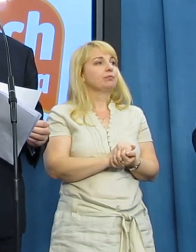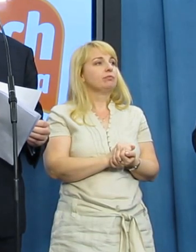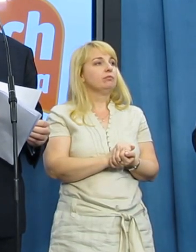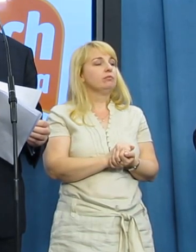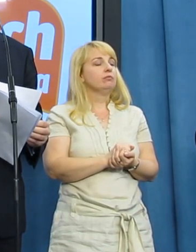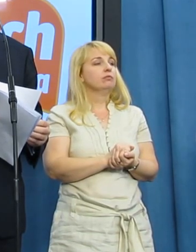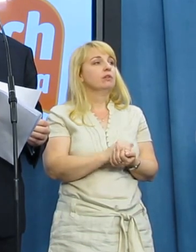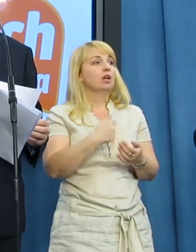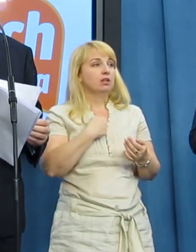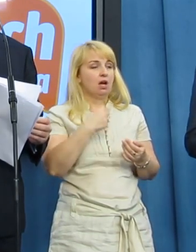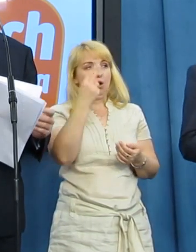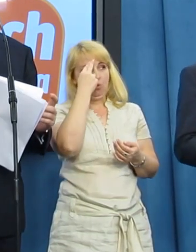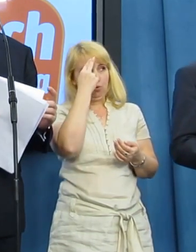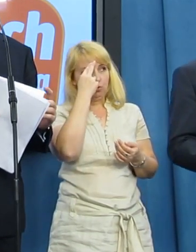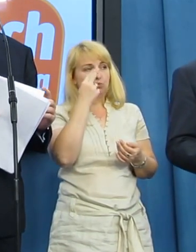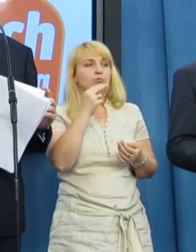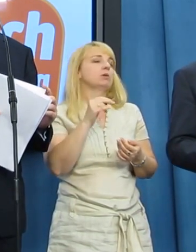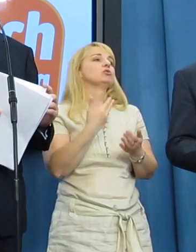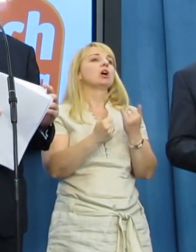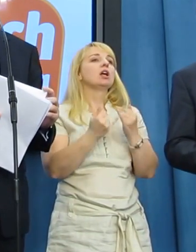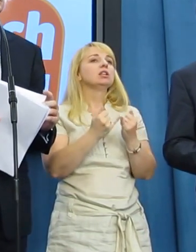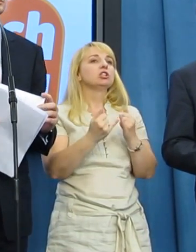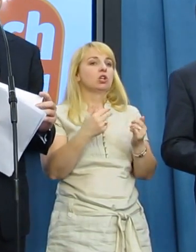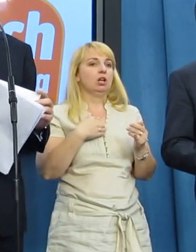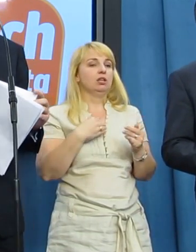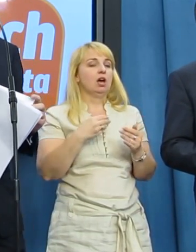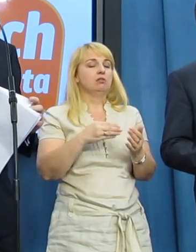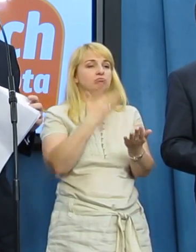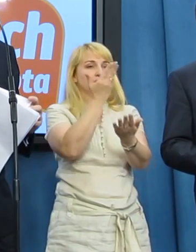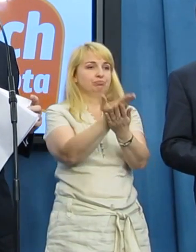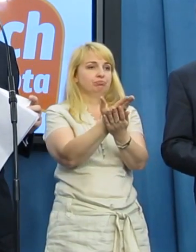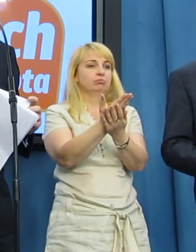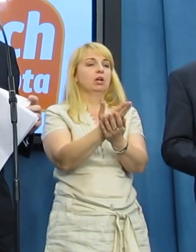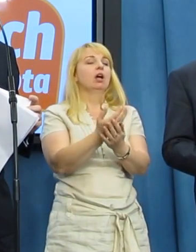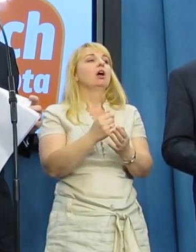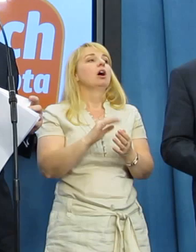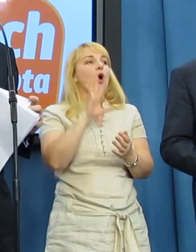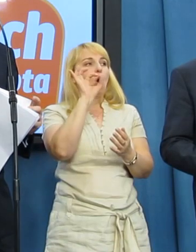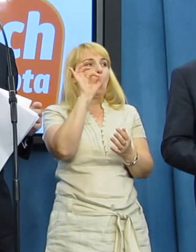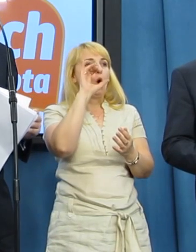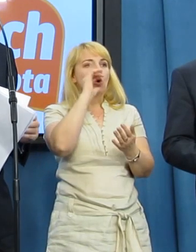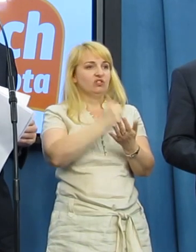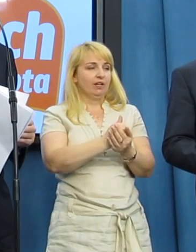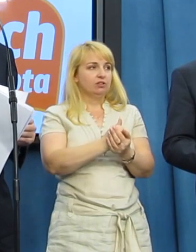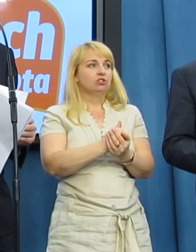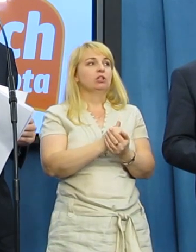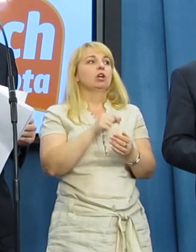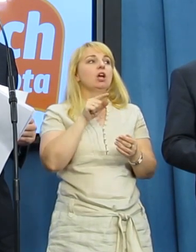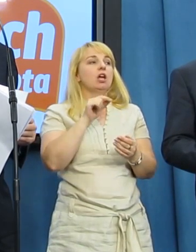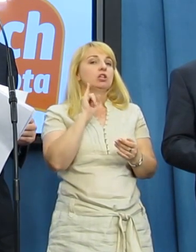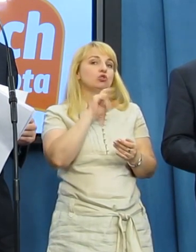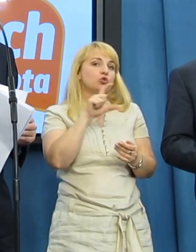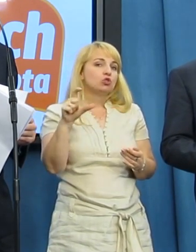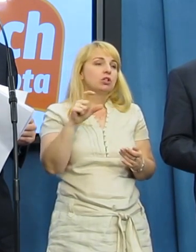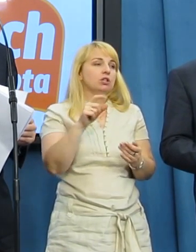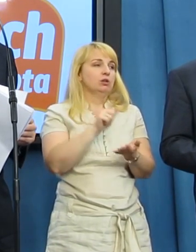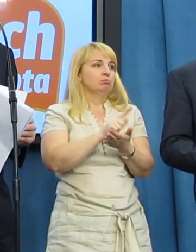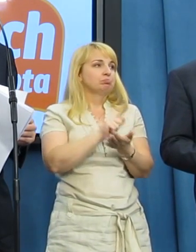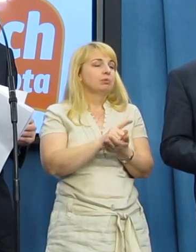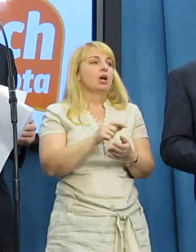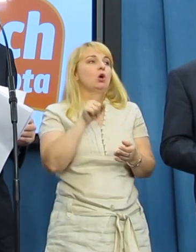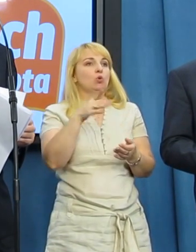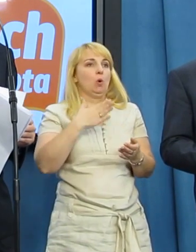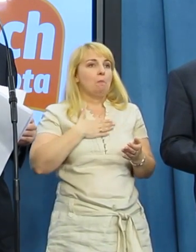Bo rozumiem, że jeżeli składamy na przykład oświadczenie majątkowe albo płacimy podatki, to mamy możliwość